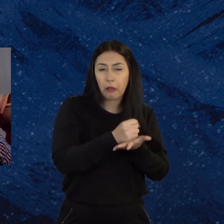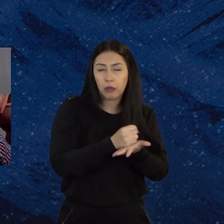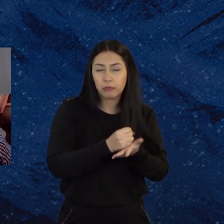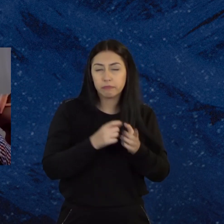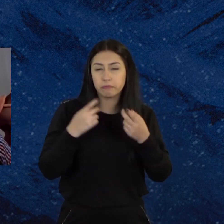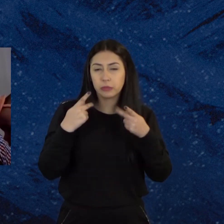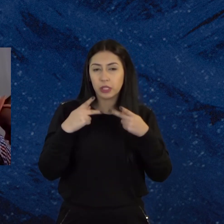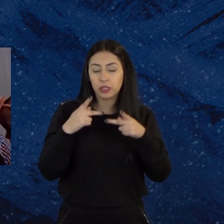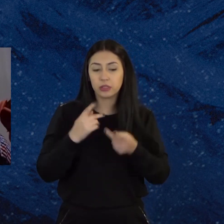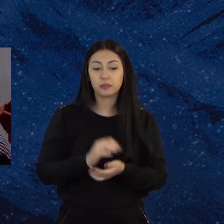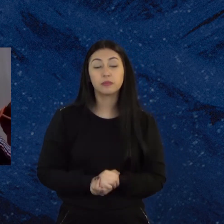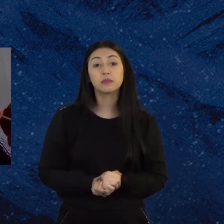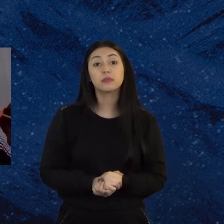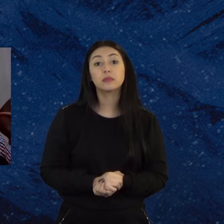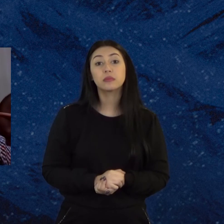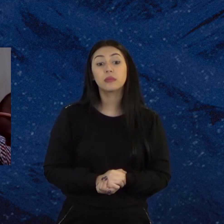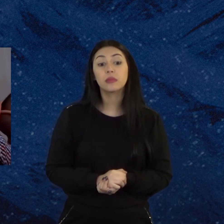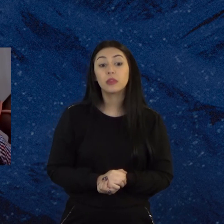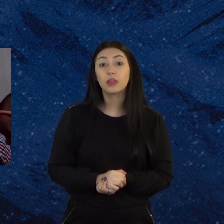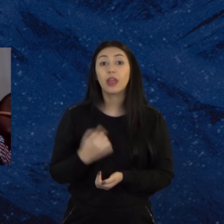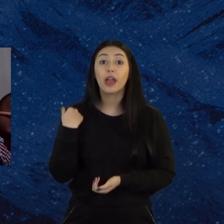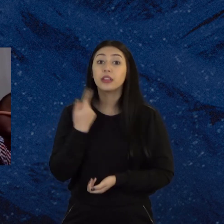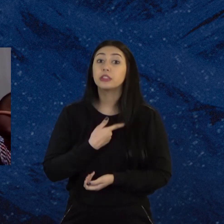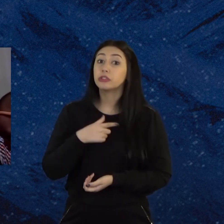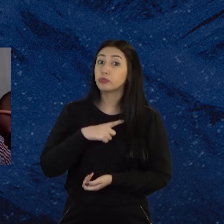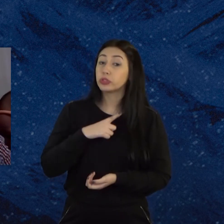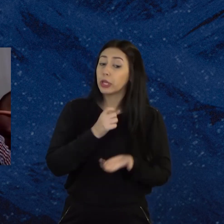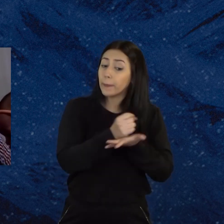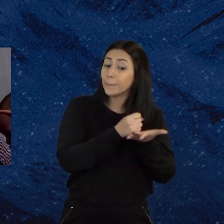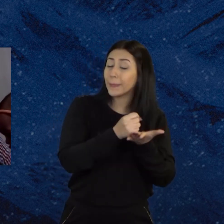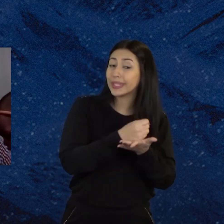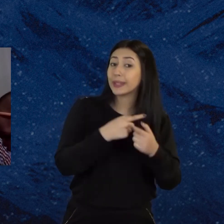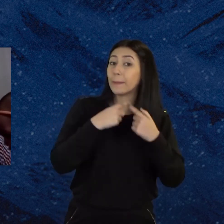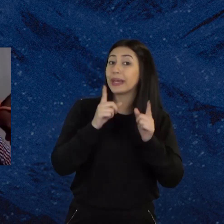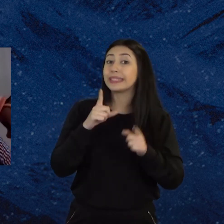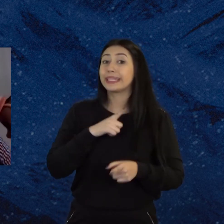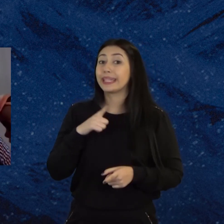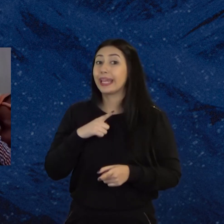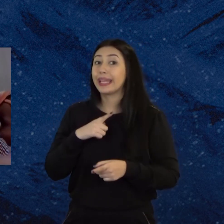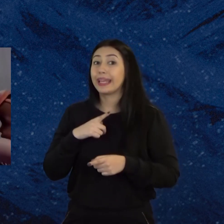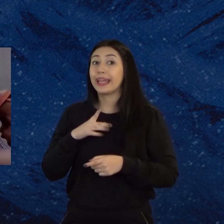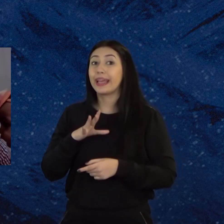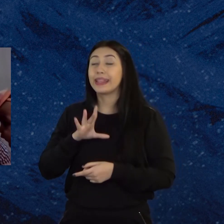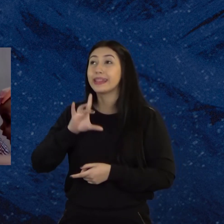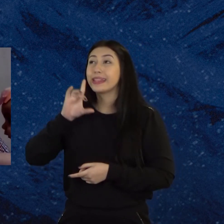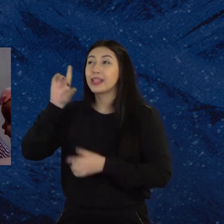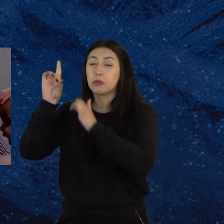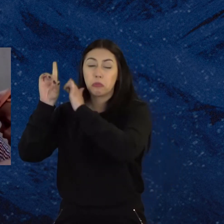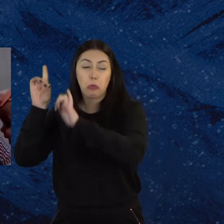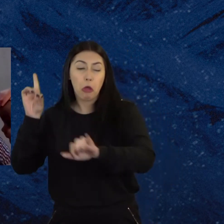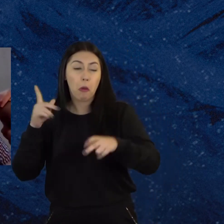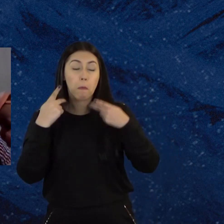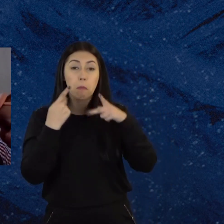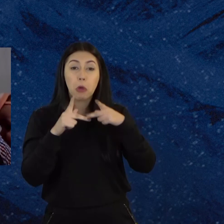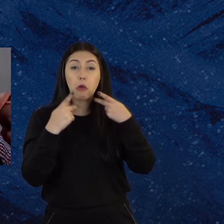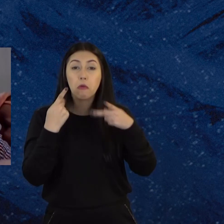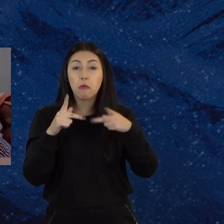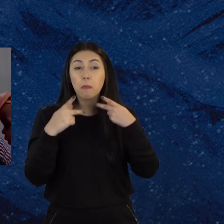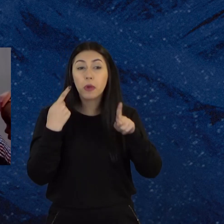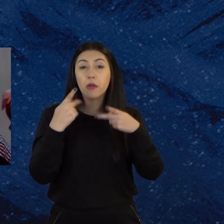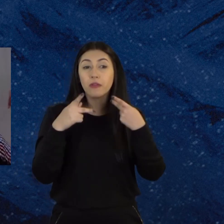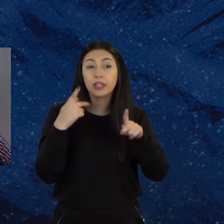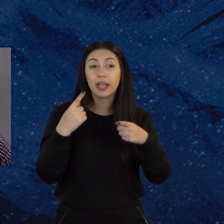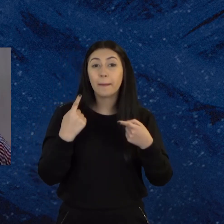como uma base, mas nós não podemos esquecer da palavra profética, que ela dá revelação, né? Que ela nos mostra o caminho, né? E